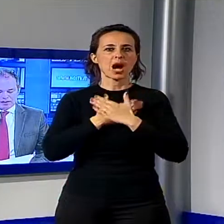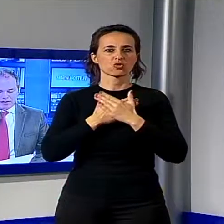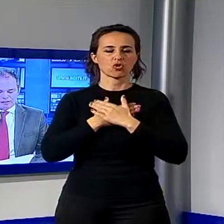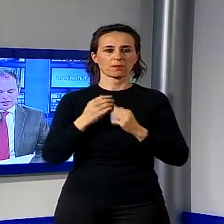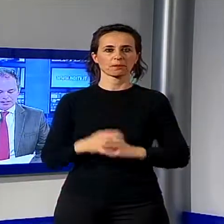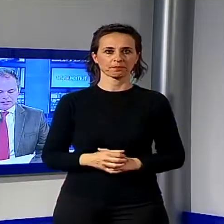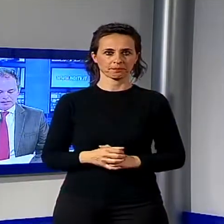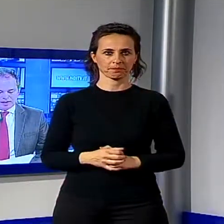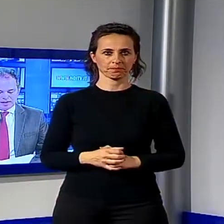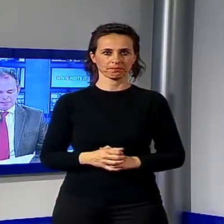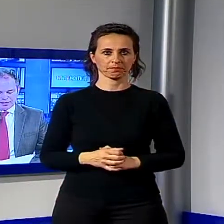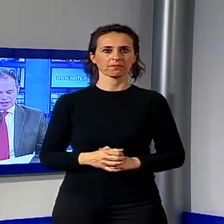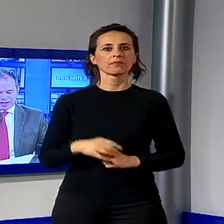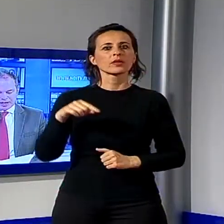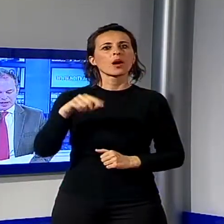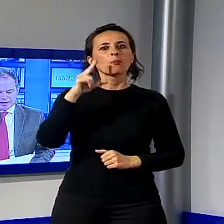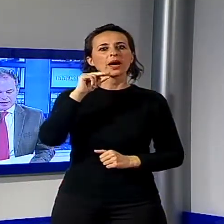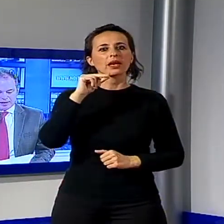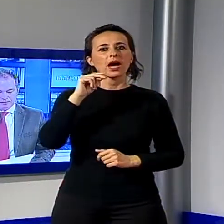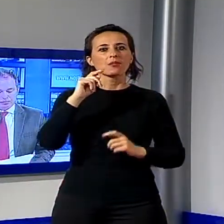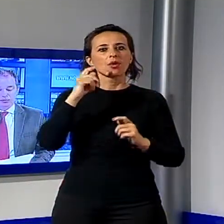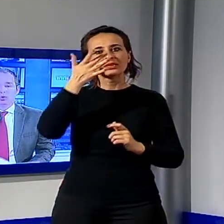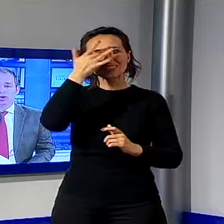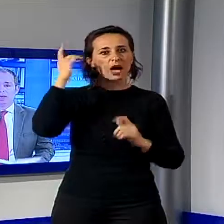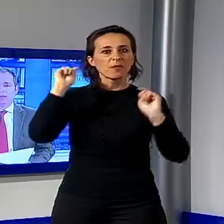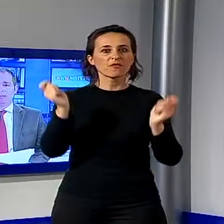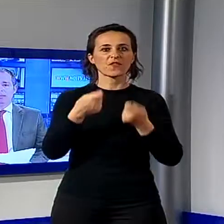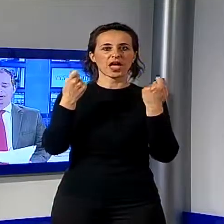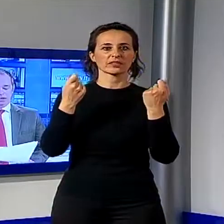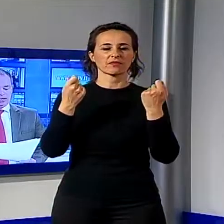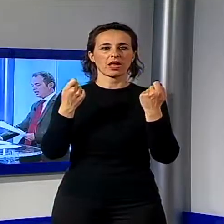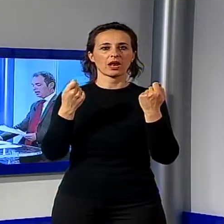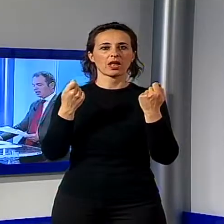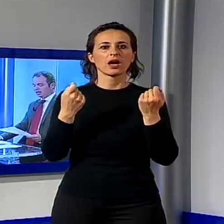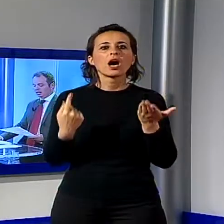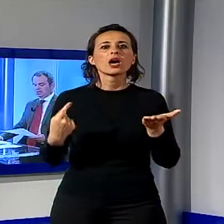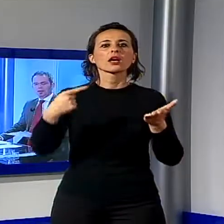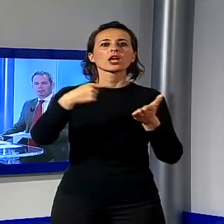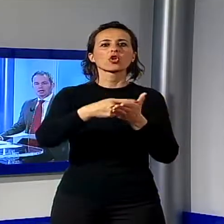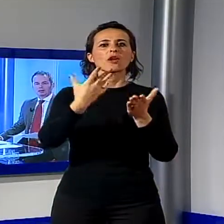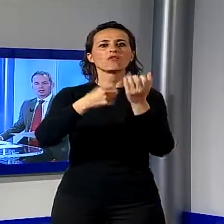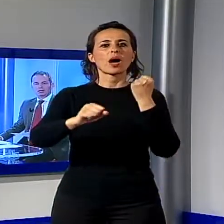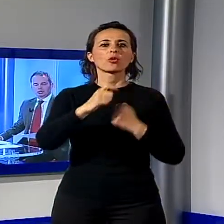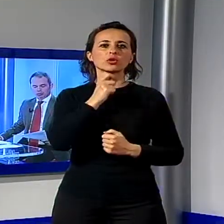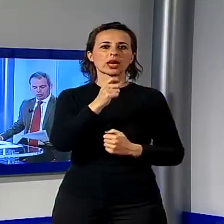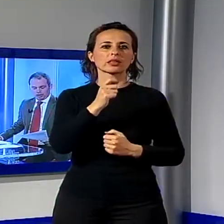Festival perché torna Bob Dylan, il celebre cantautore